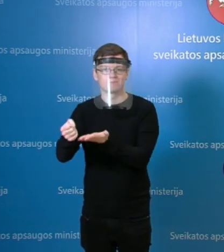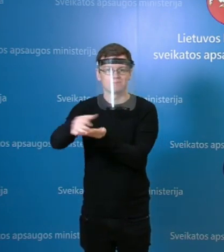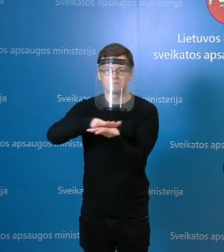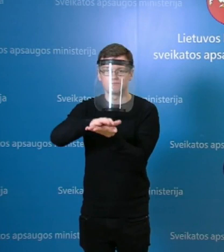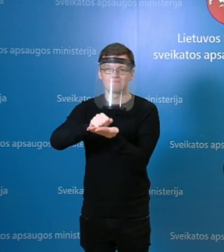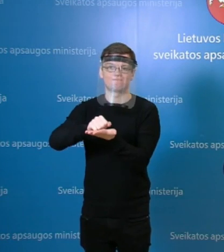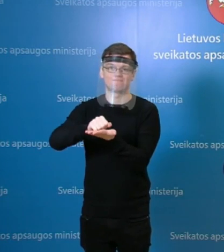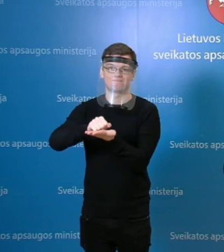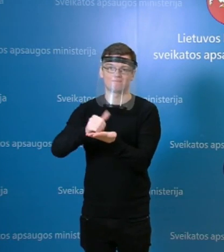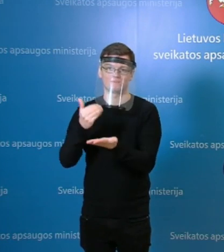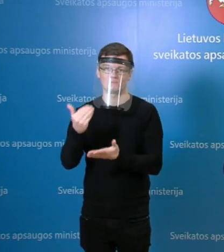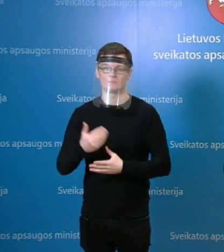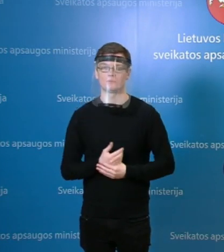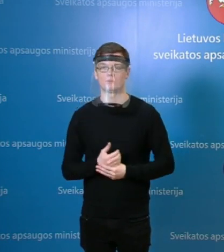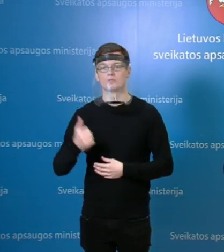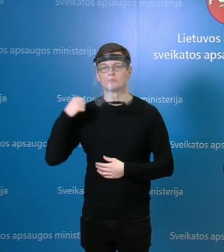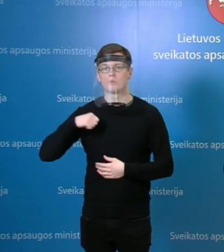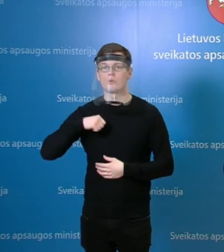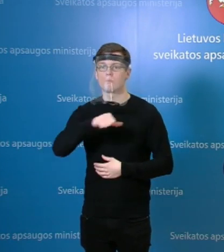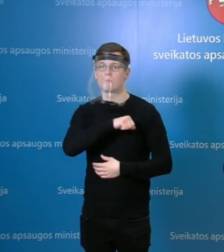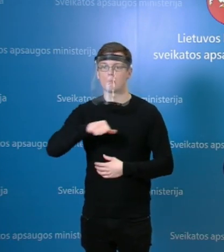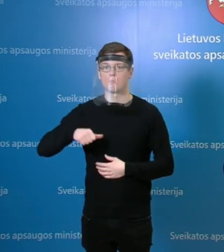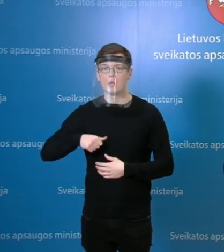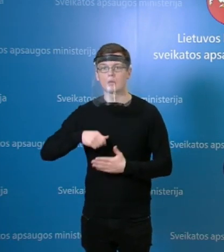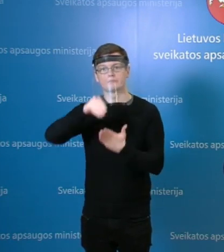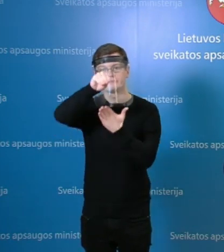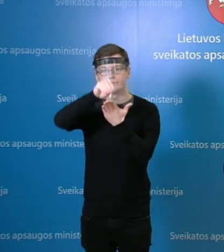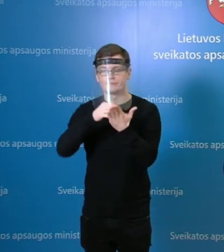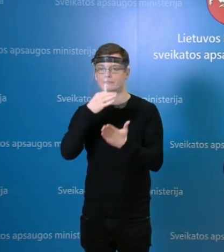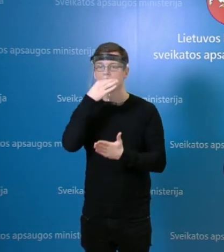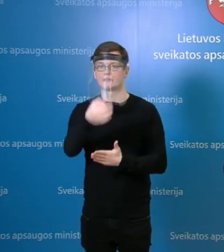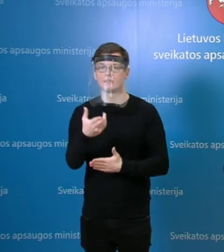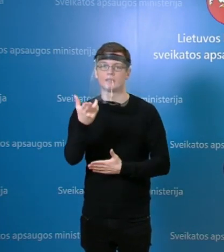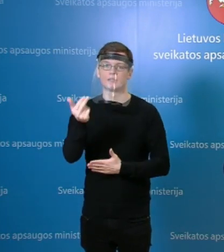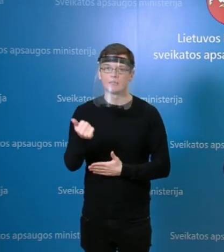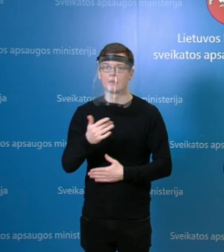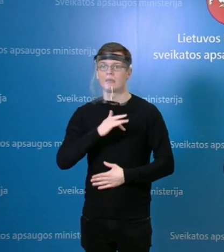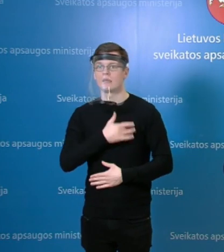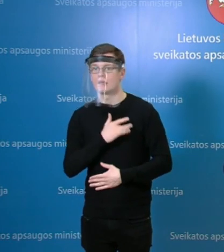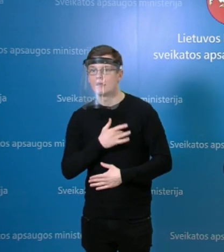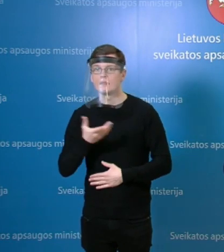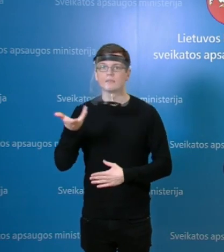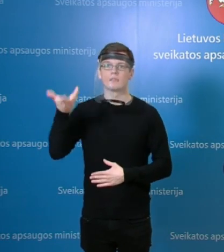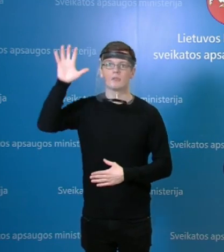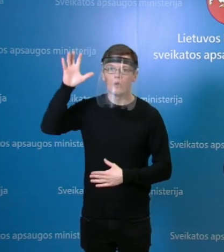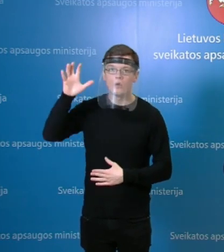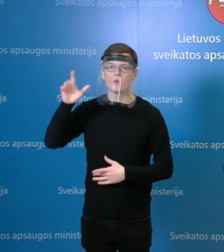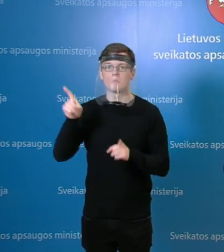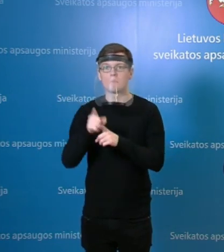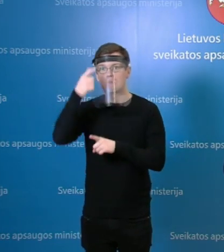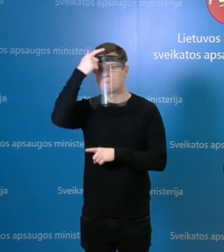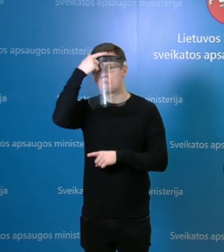tiesų žmonės ir patys apklausose įvardina ir nurodo padidėjusi nerimo lygį, padidėjusi išaugusi